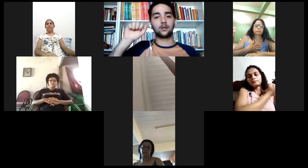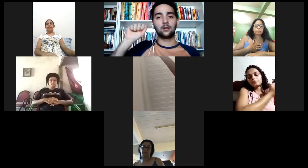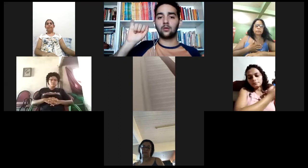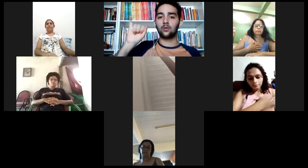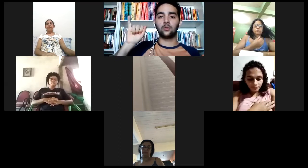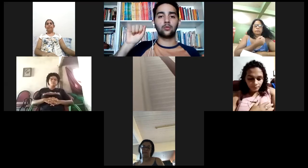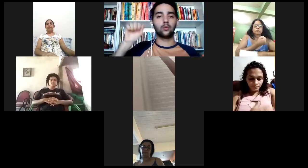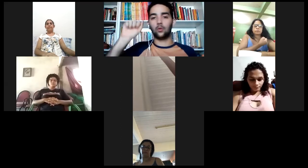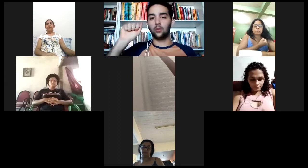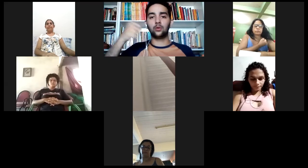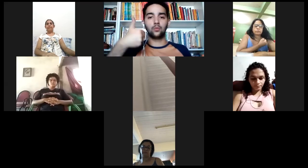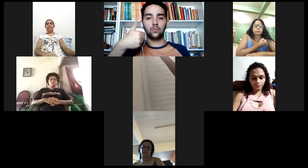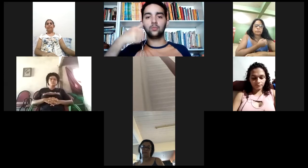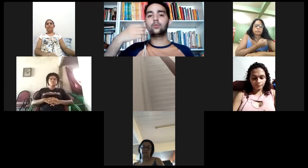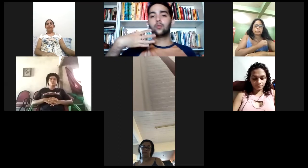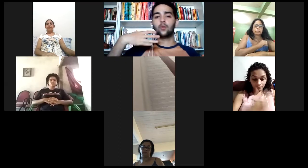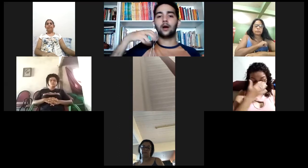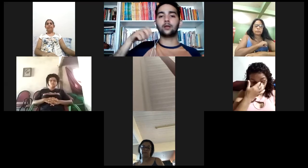faz